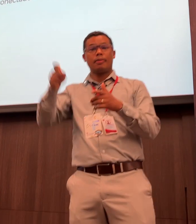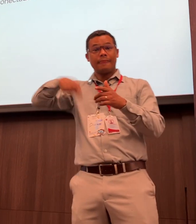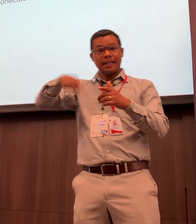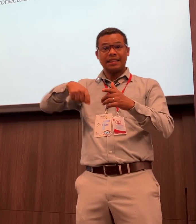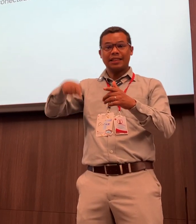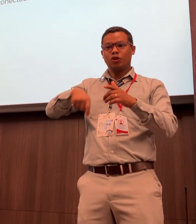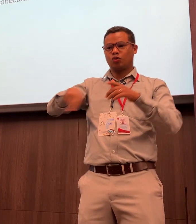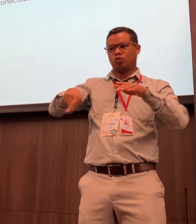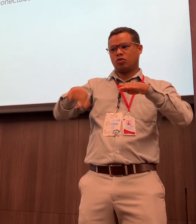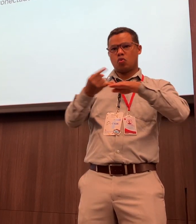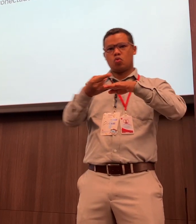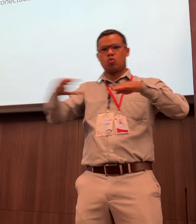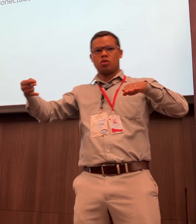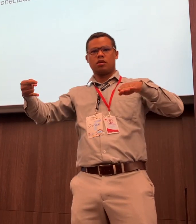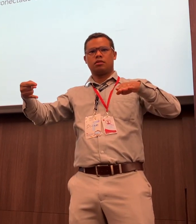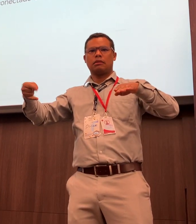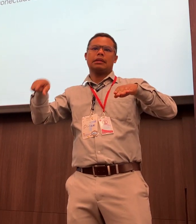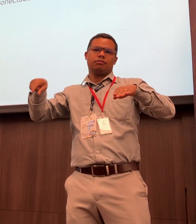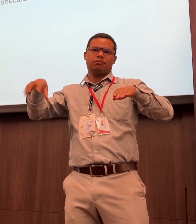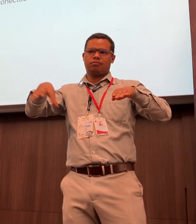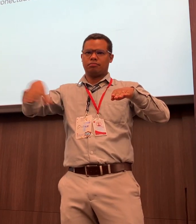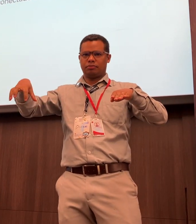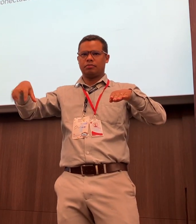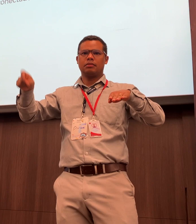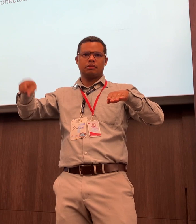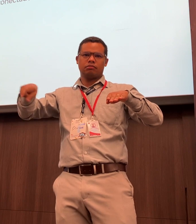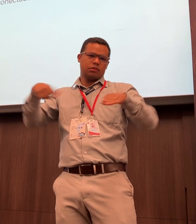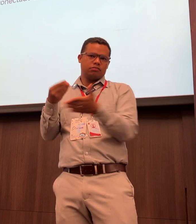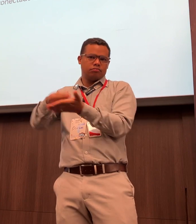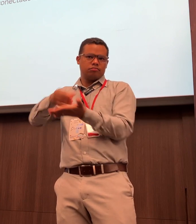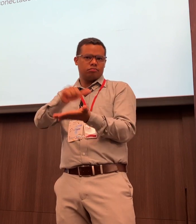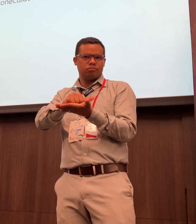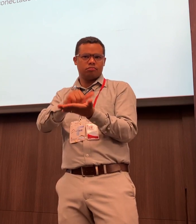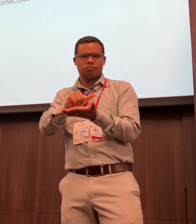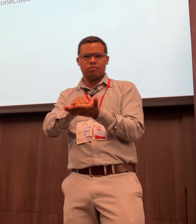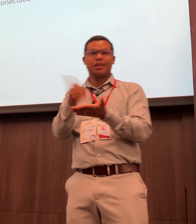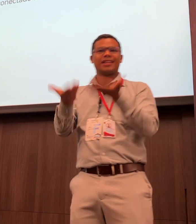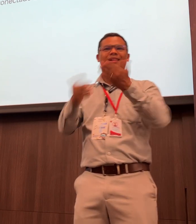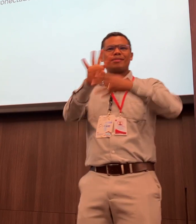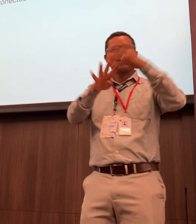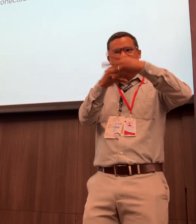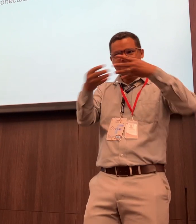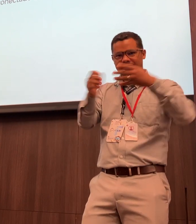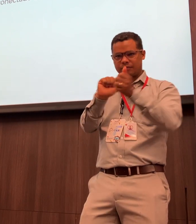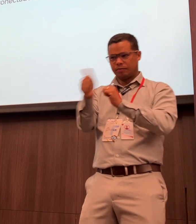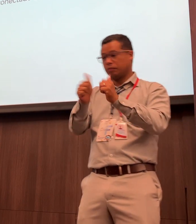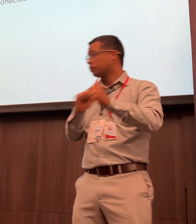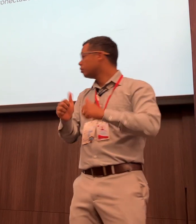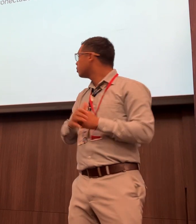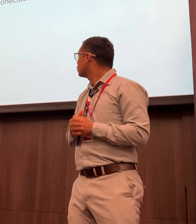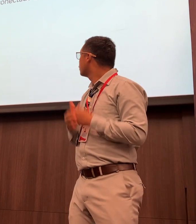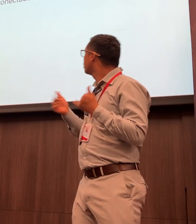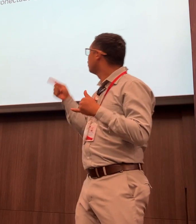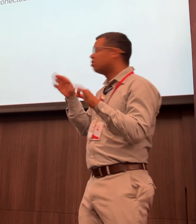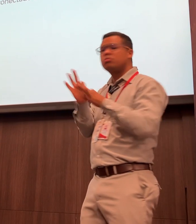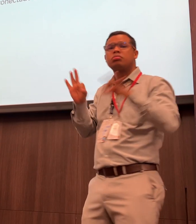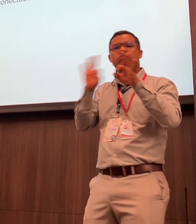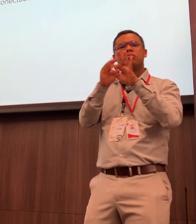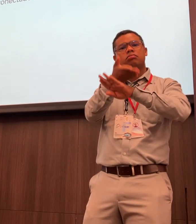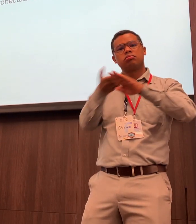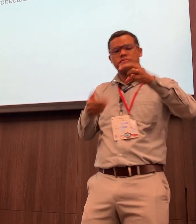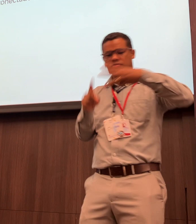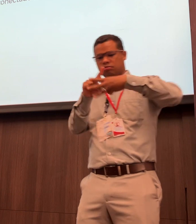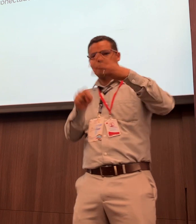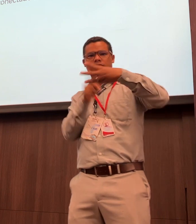Y bueno, ¿cuáles son los prerequisitos para arrancar a desplazar cosas en Google Cloud Run? Simplemente 3: tener una cuenta de Google, un proyecto